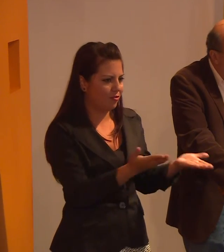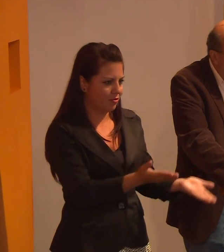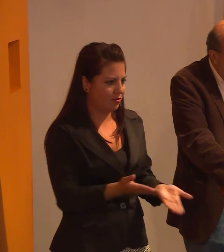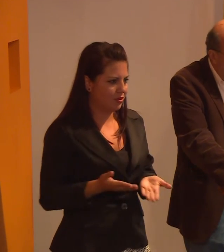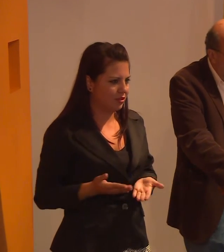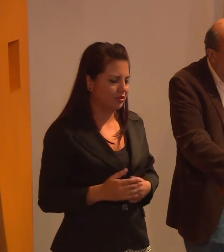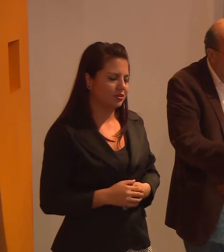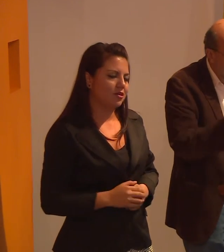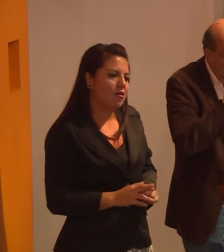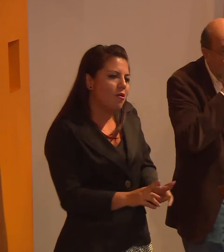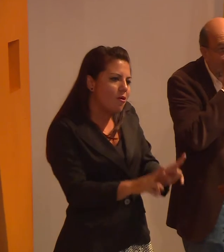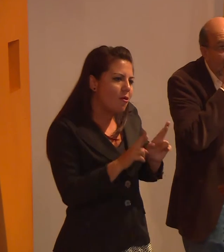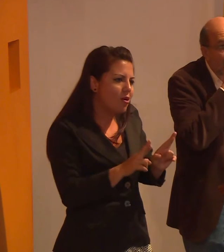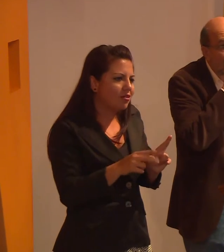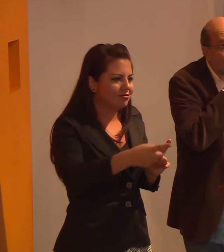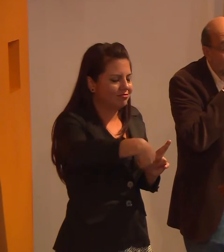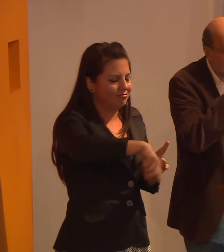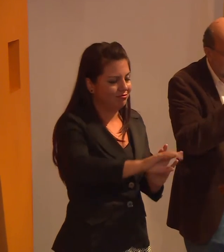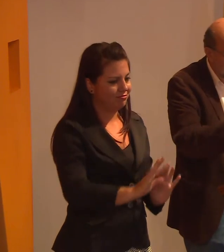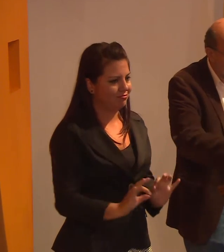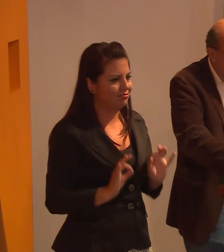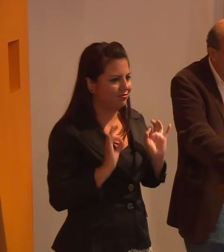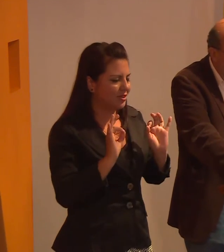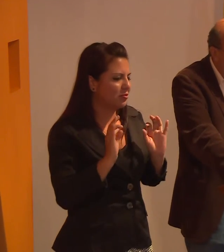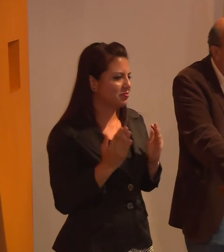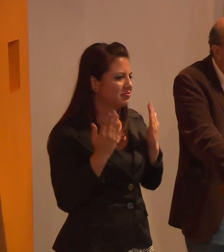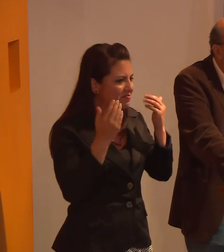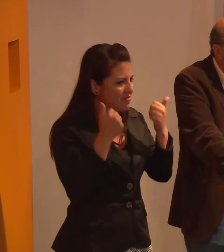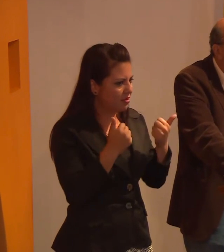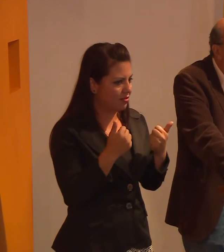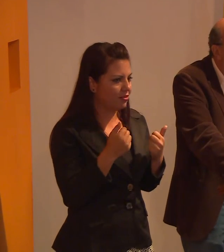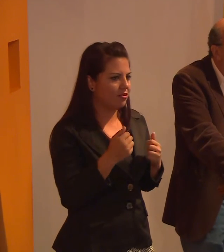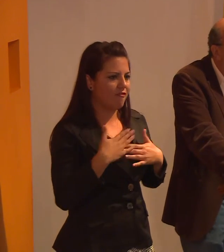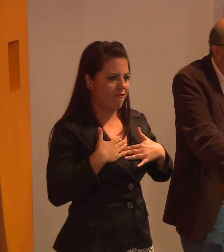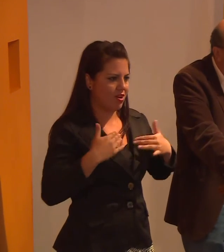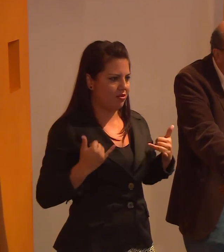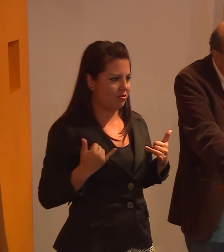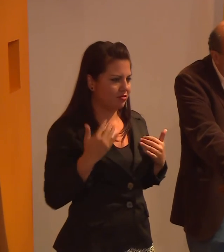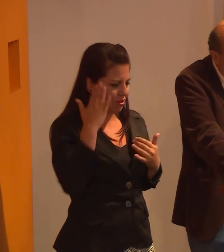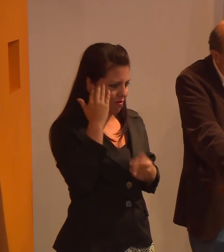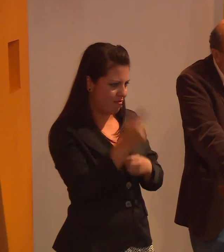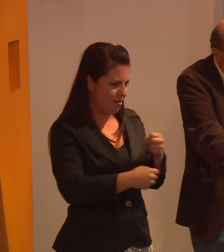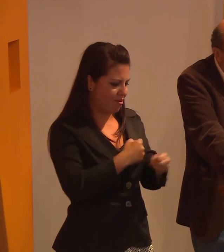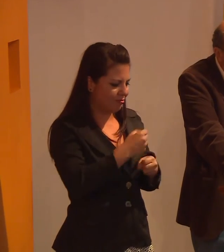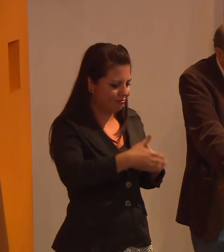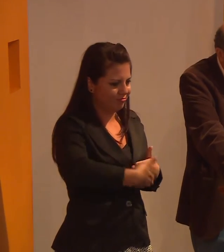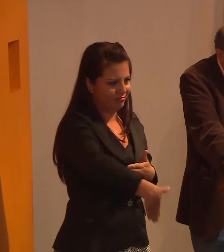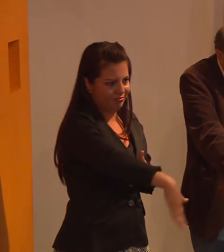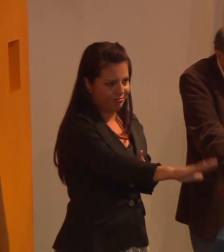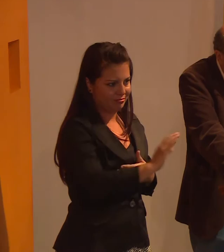mejores deseos de bienestar y felicidad en este año que se inicia.